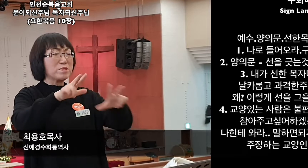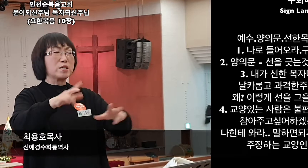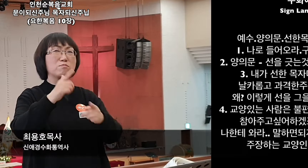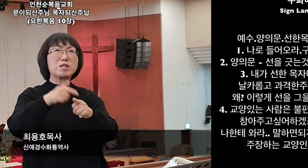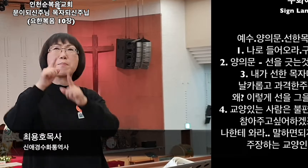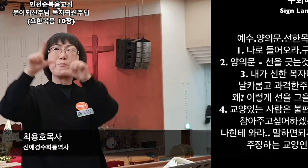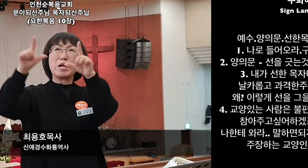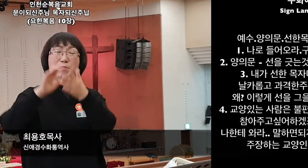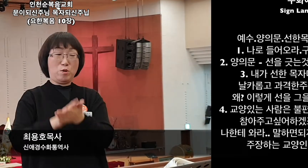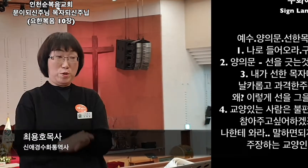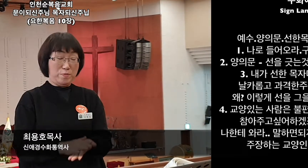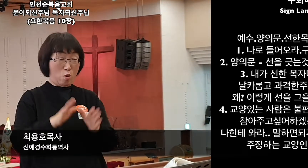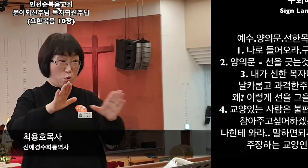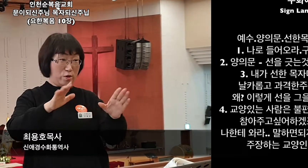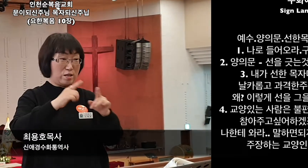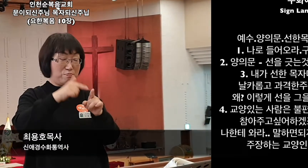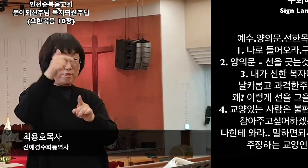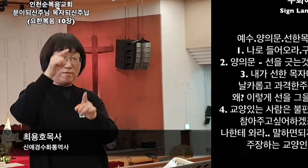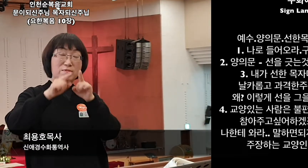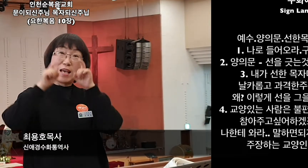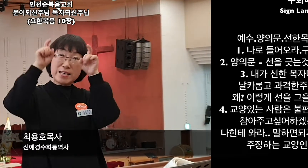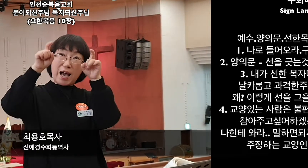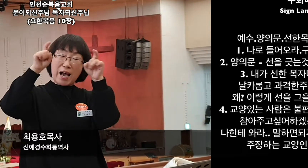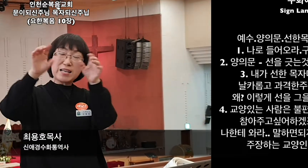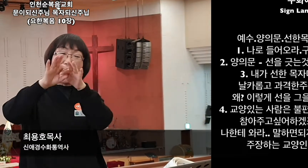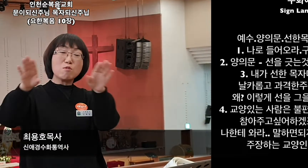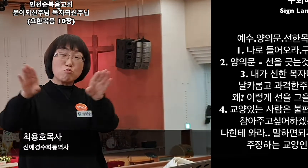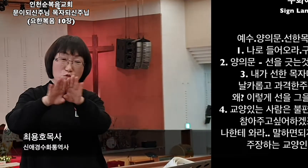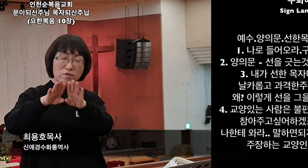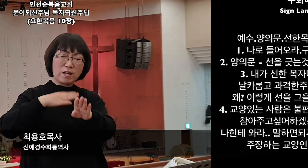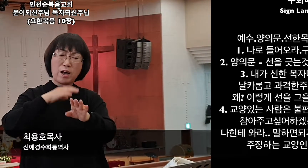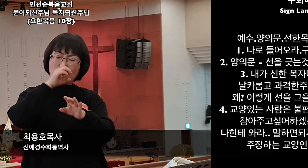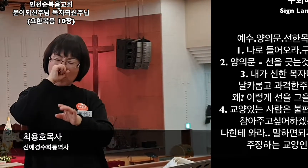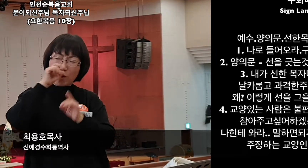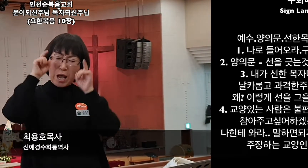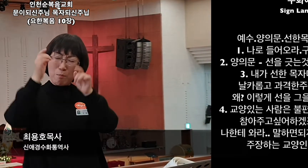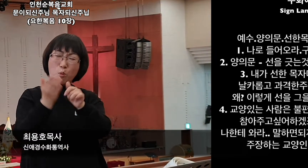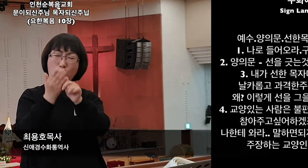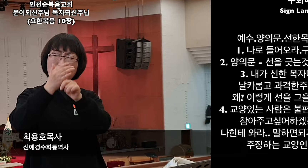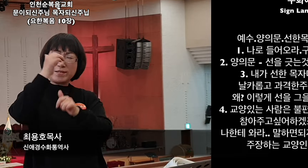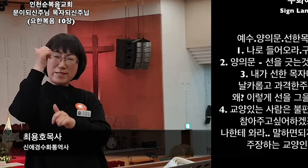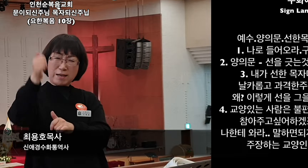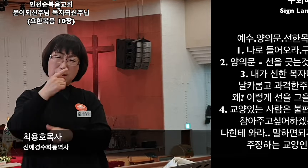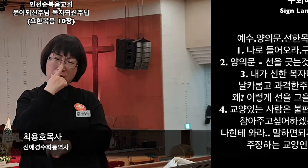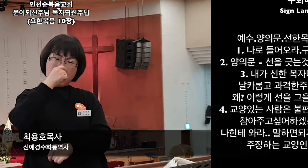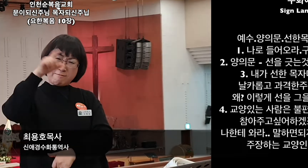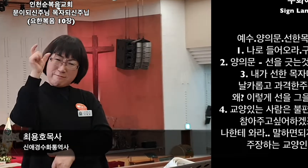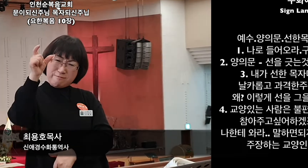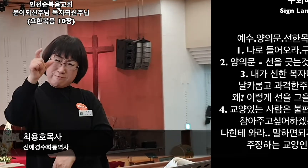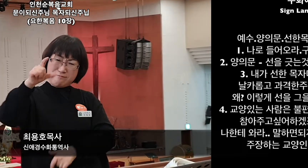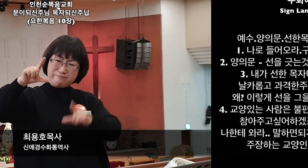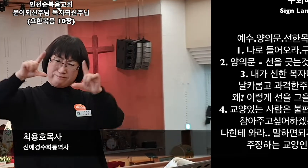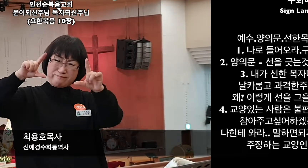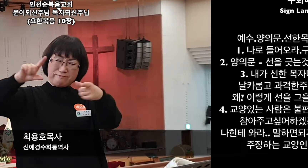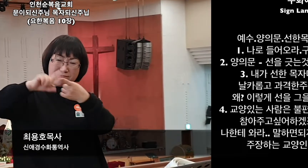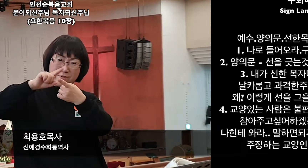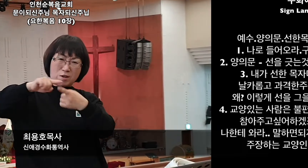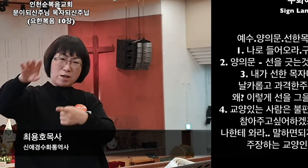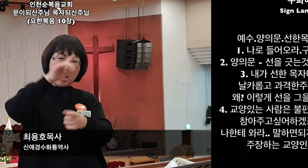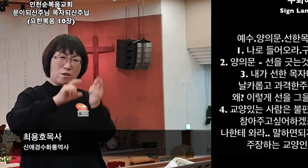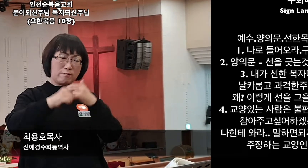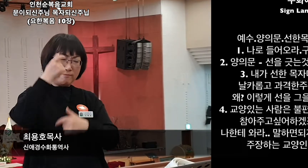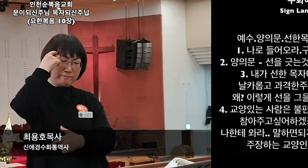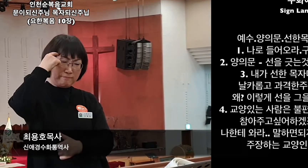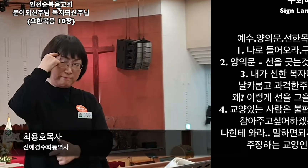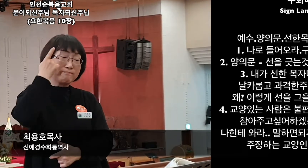하시는 거죠. 오늘 예수님의 이 양의 문, 그리고 내가 선한 목자라는 날카롭고 과격한 주장에 대해서 우리가 조금 더